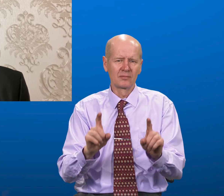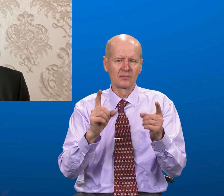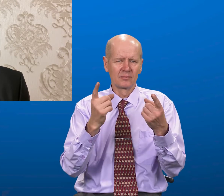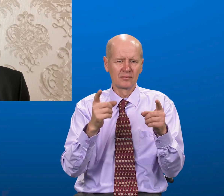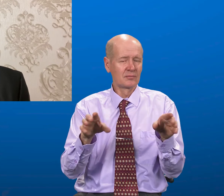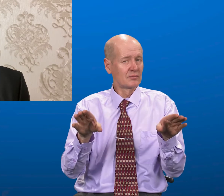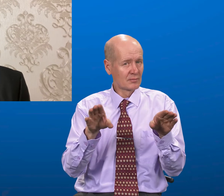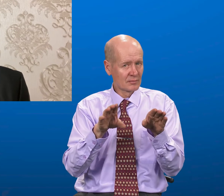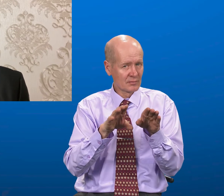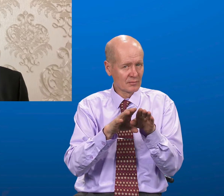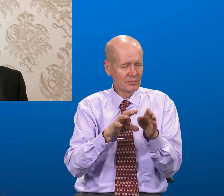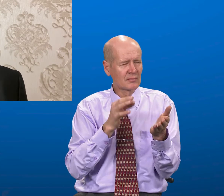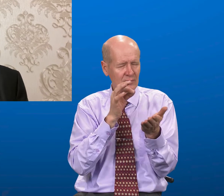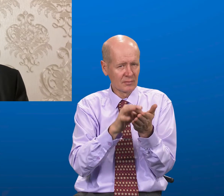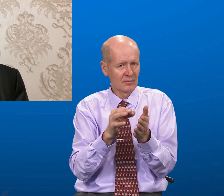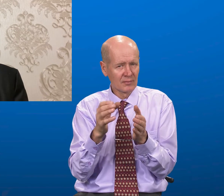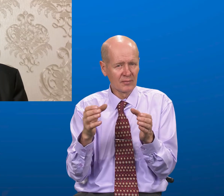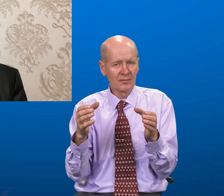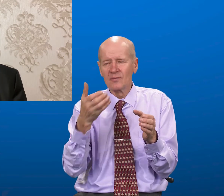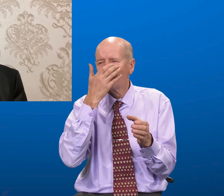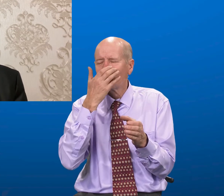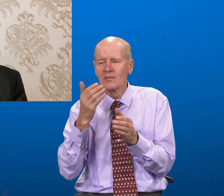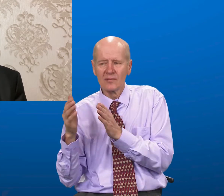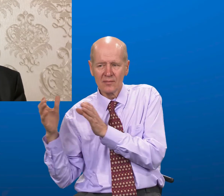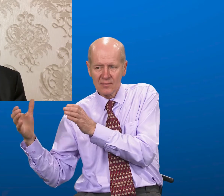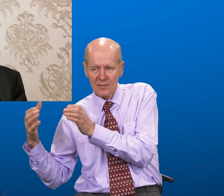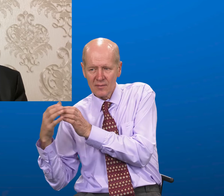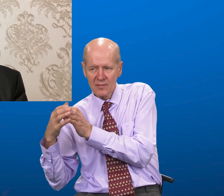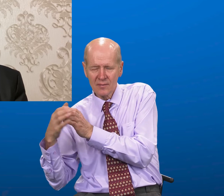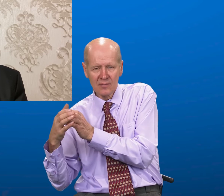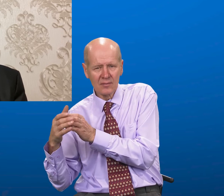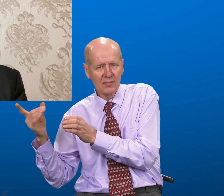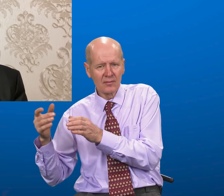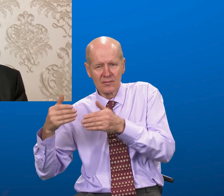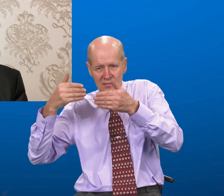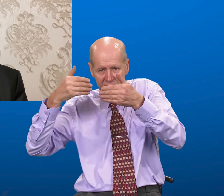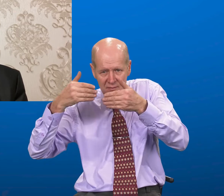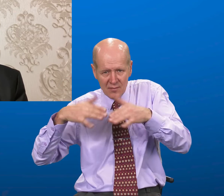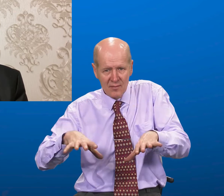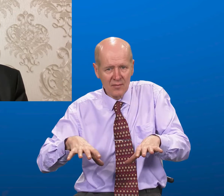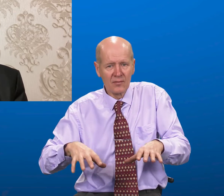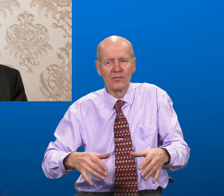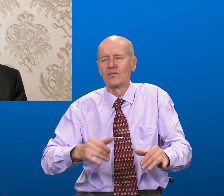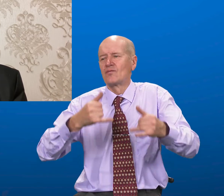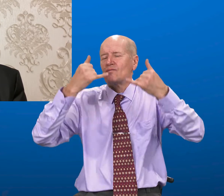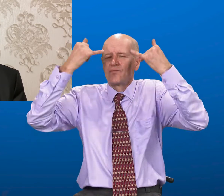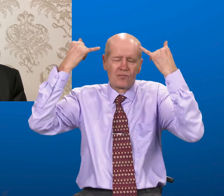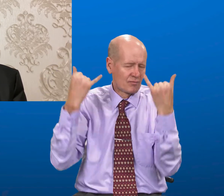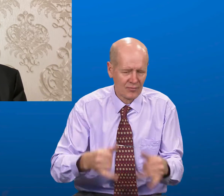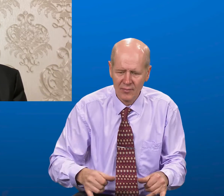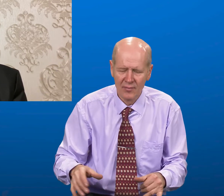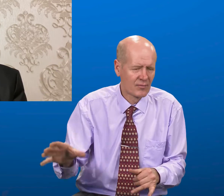почему такая реакция и решение, которое они приняли, оно